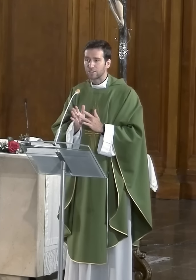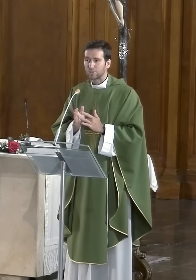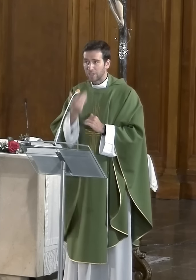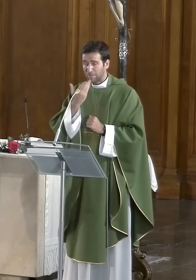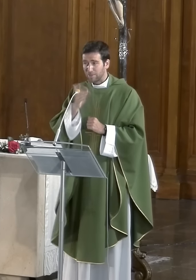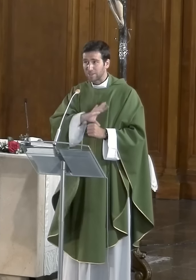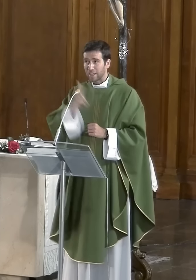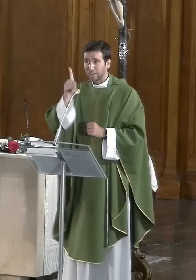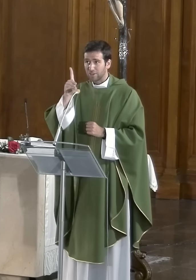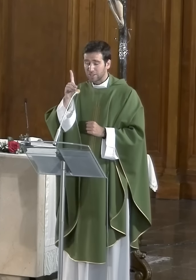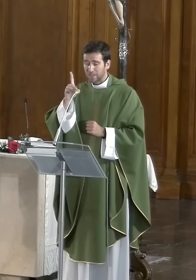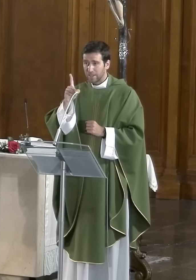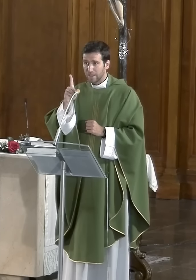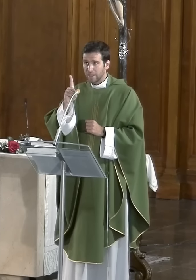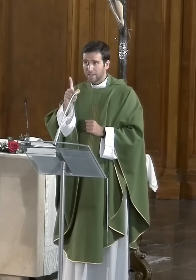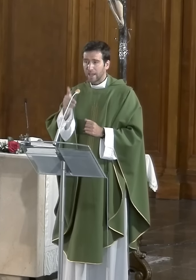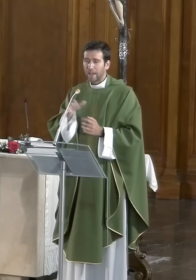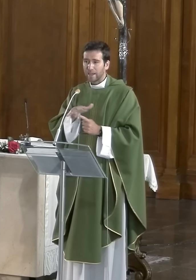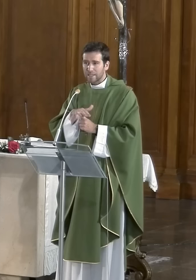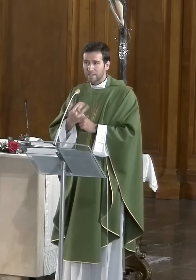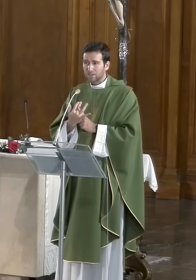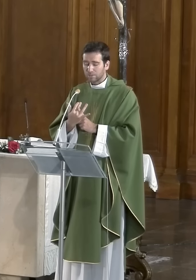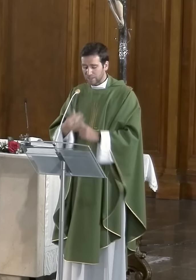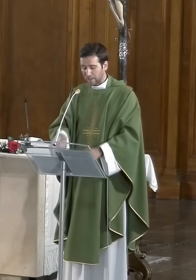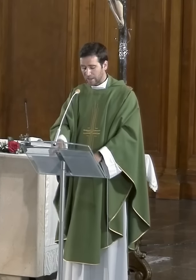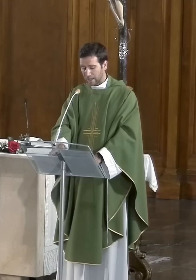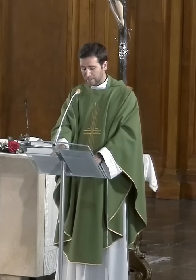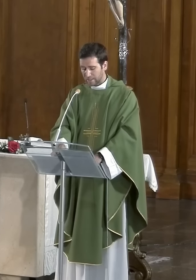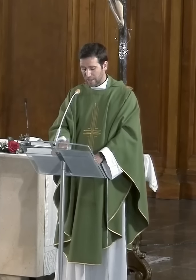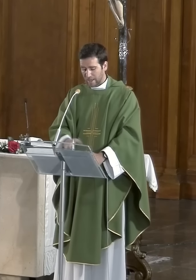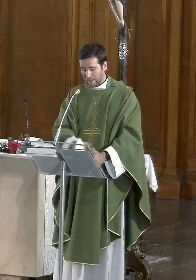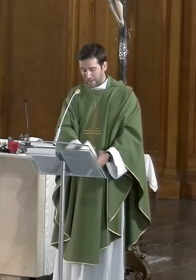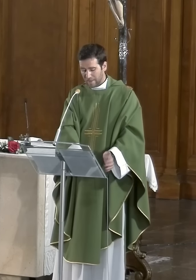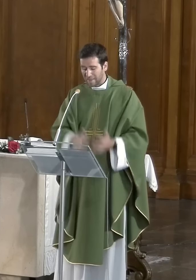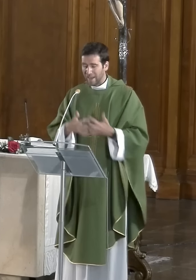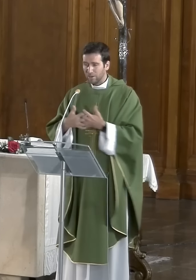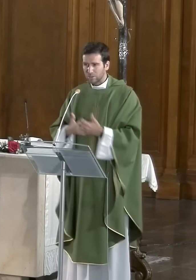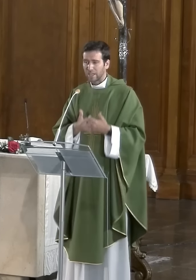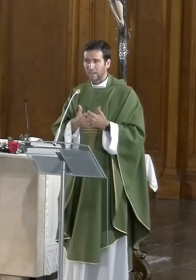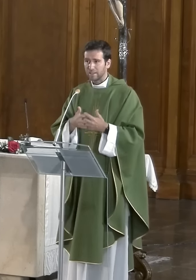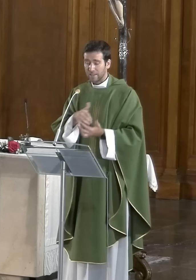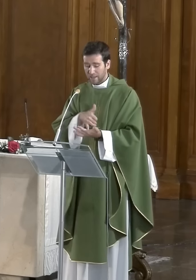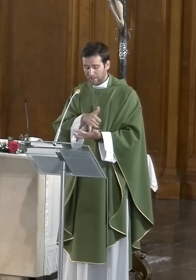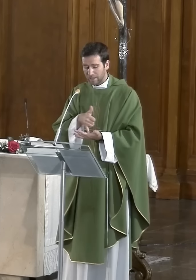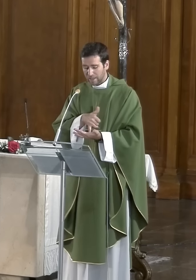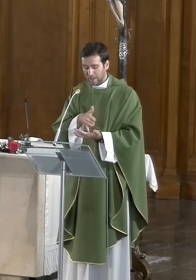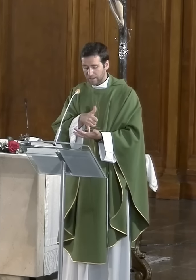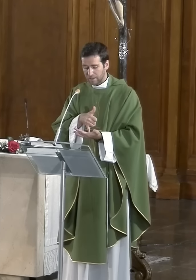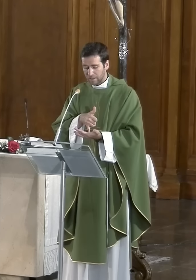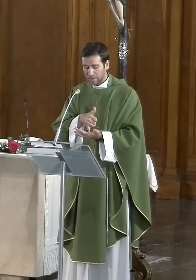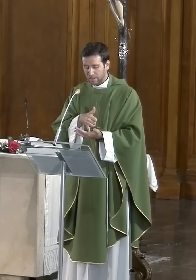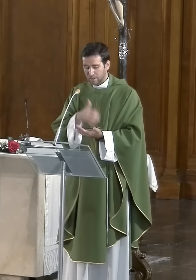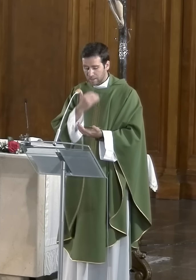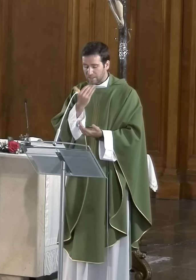le pedimos a Dios, que en esas circunstancias de lucha, de debilidad,